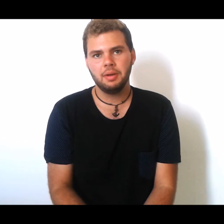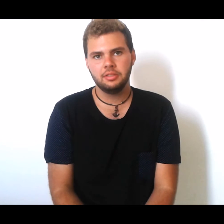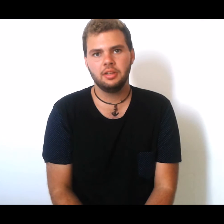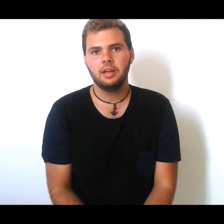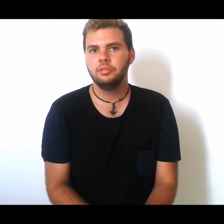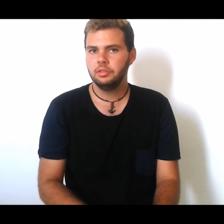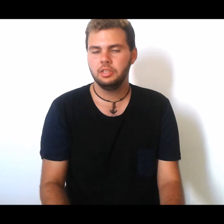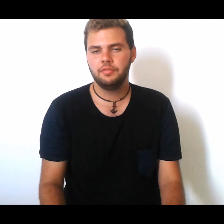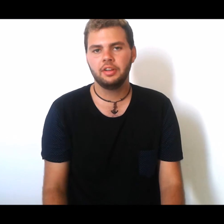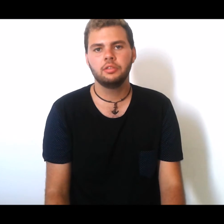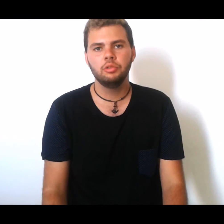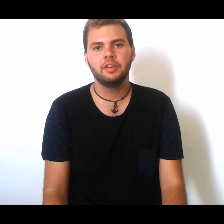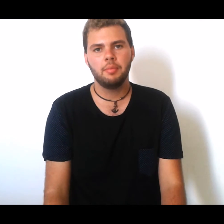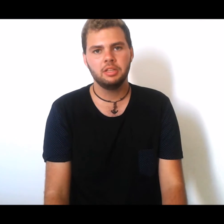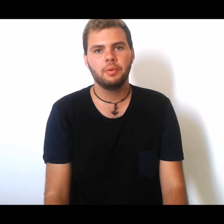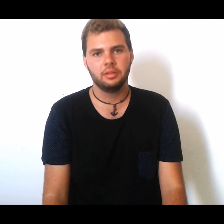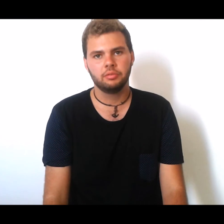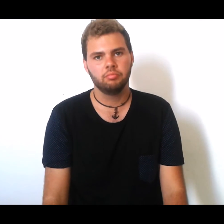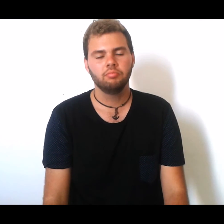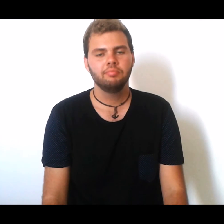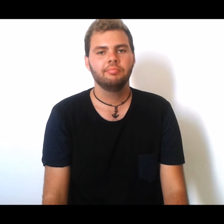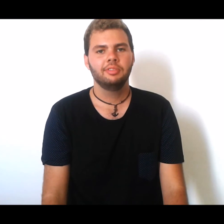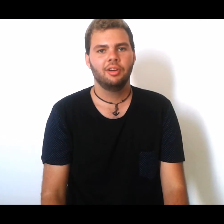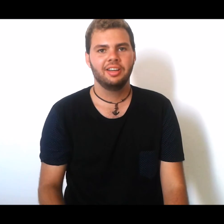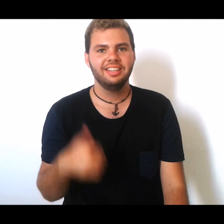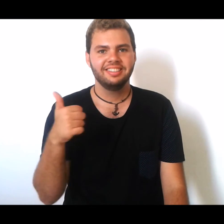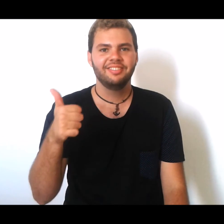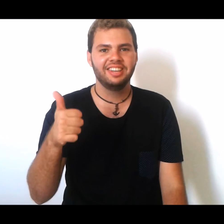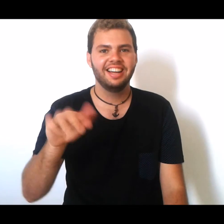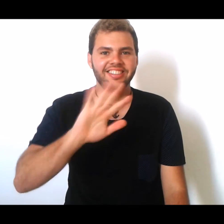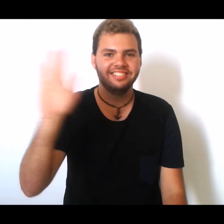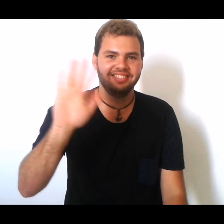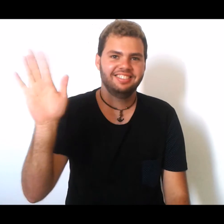certo? De você ser batizado e tudo ficar mais prático. Ok? Obrigado!